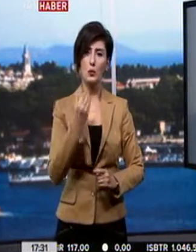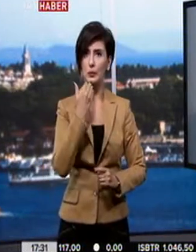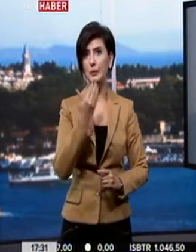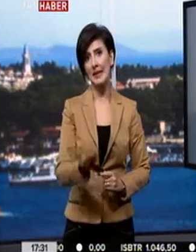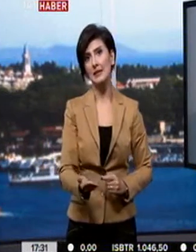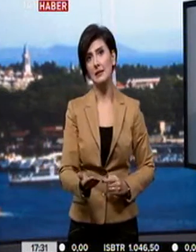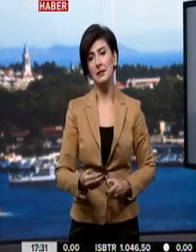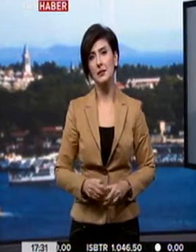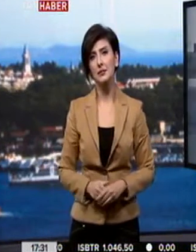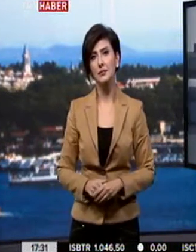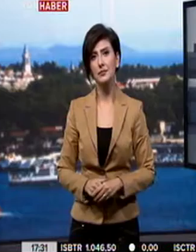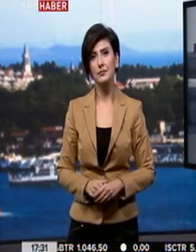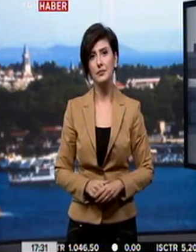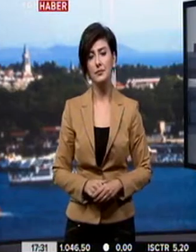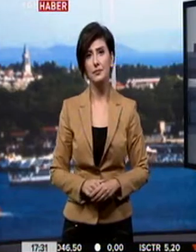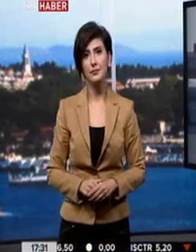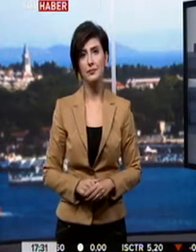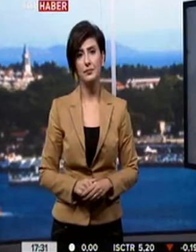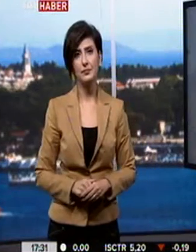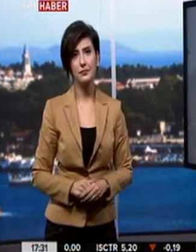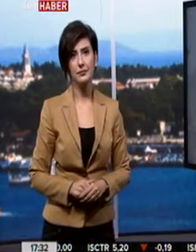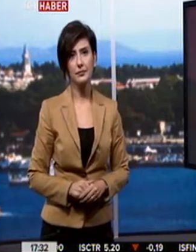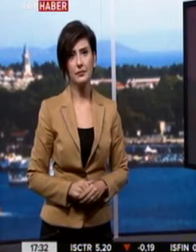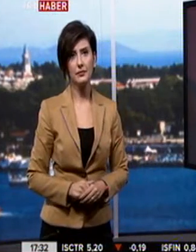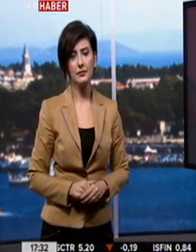999'a ulaştığı belirtildi.